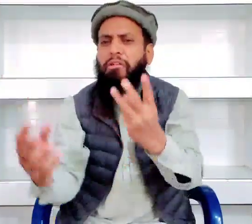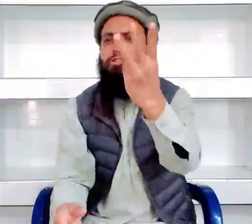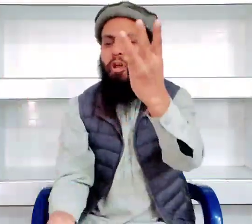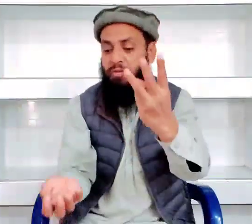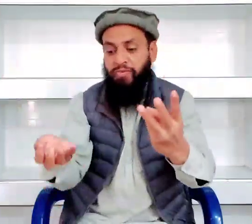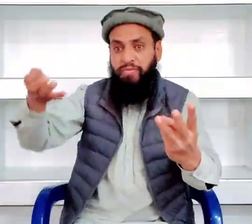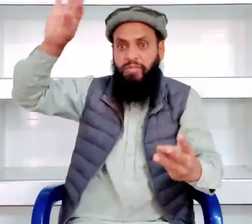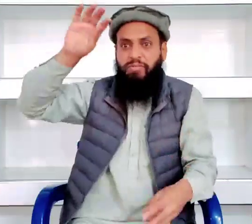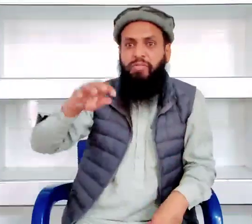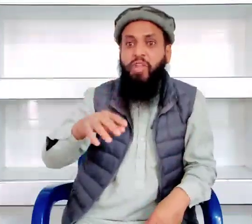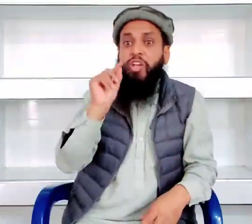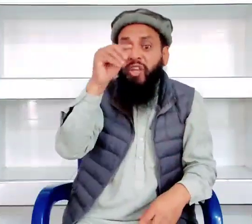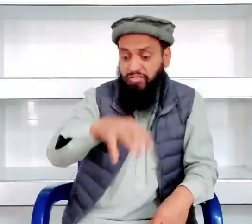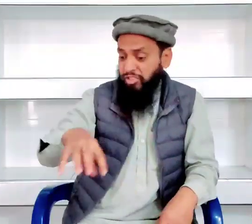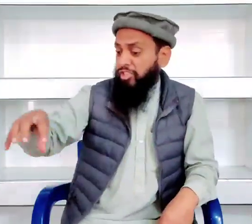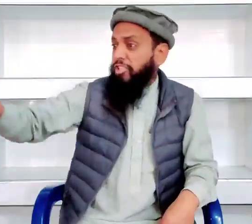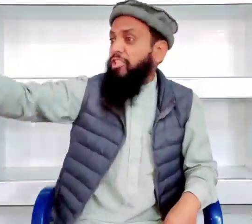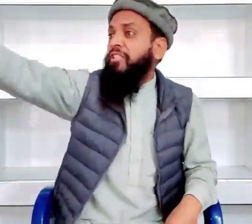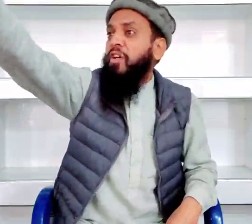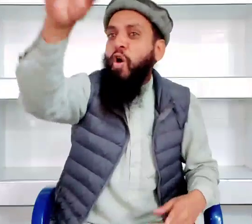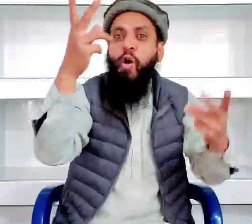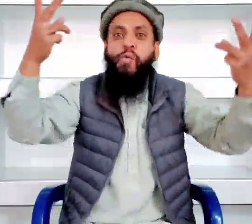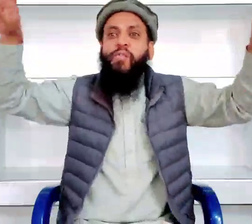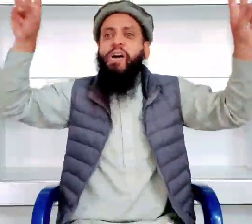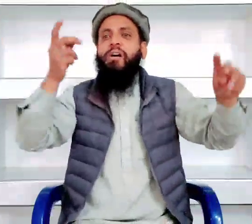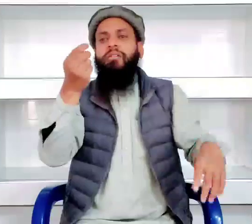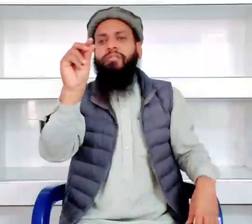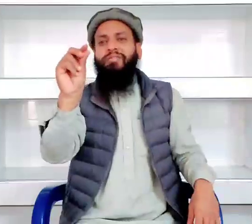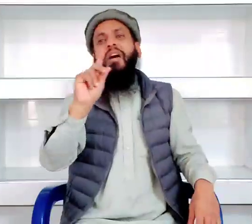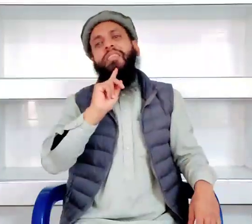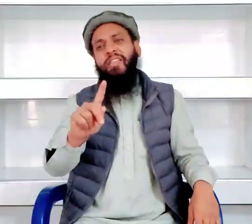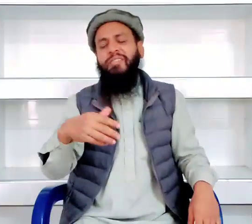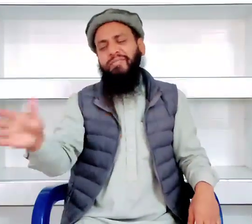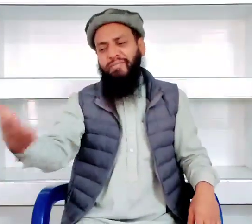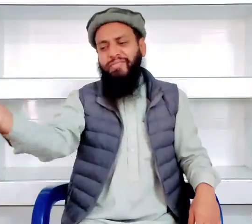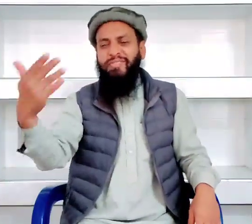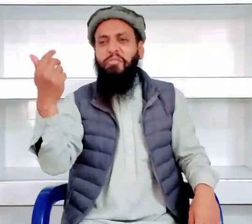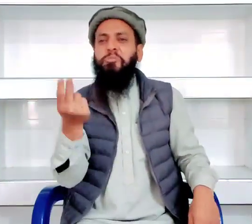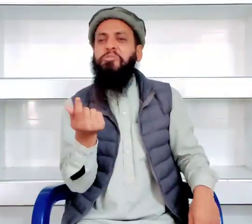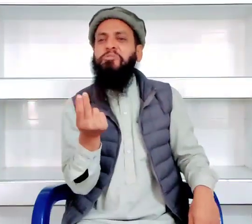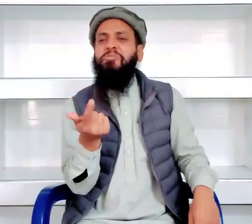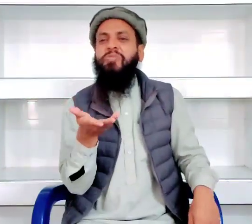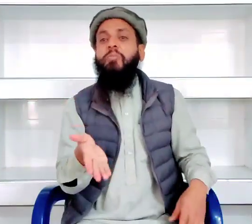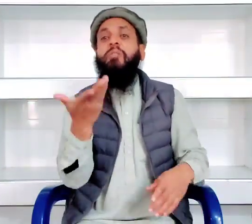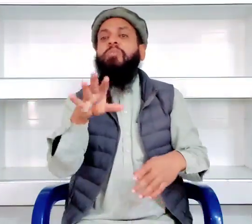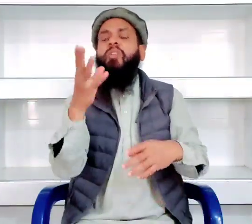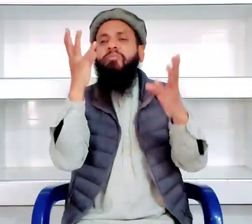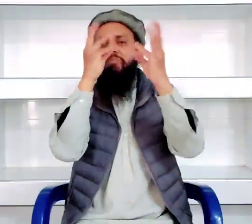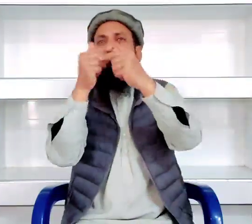ਤਾਜਰ ਜਾ ਕੇ ਆਉਂਦੇ ਜਨਾਬ ਬੜਾ ਮਾਲ ਆਇਆ ਹੈ ਤੇ ਸੌਦਾ ਤੇ ਬੜਾ ਸਸਤਾ ਹੈ ਉਹਦੇ ਕੋਲ ਸਸਤਾ ਖਰੀਦਦੇ ਆ ਤੇ ਅੱਗੇ ਸੀ ਘੱਟ ਮਹਿੰਗਾ ਸੀ ਉੱਥੇ ਆ ਕੇ ਕਿਹਨਾਂ